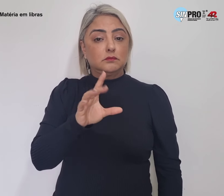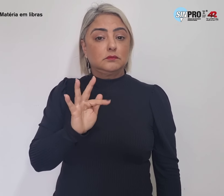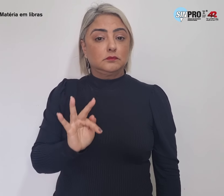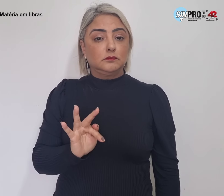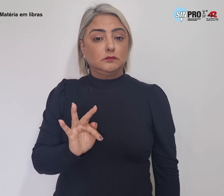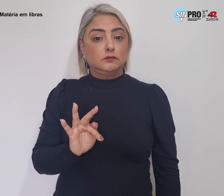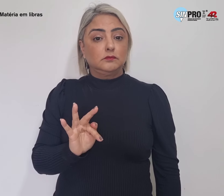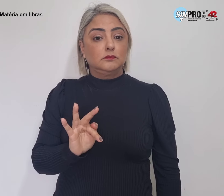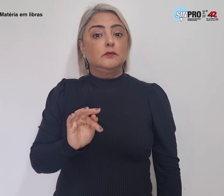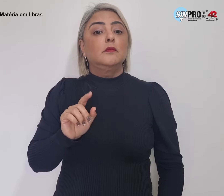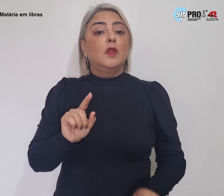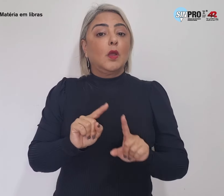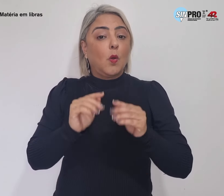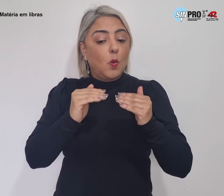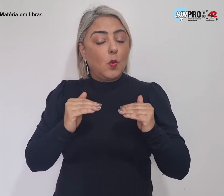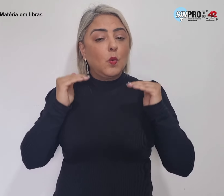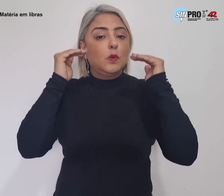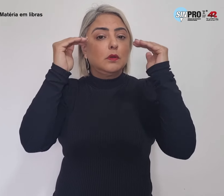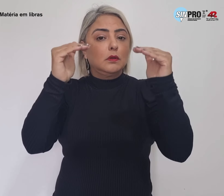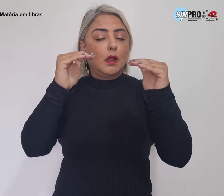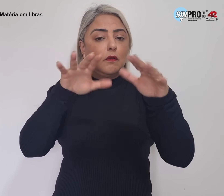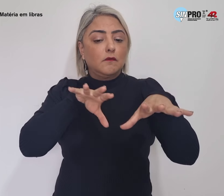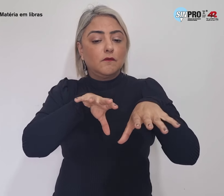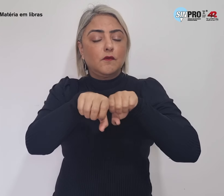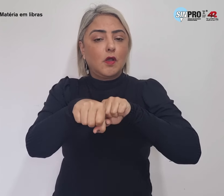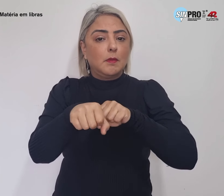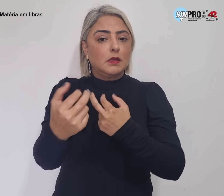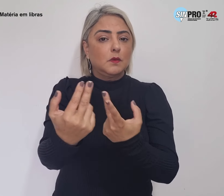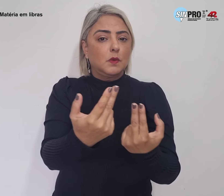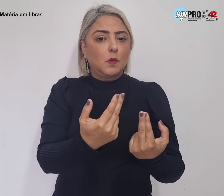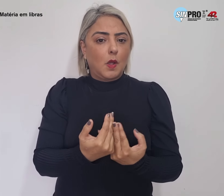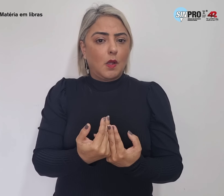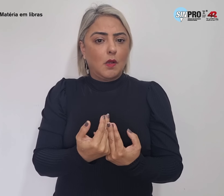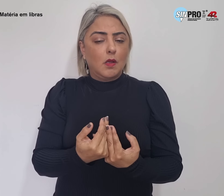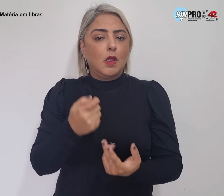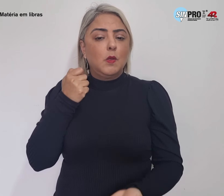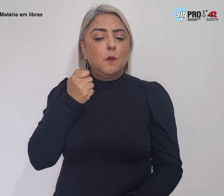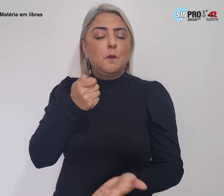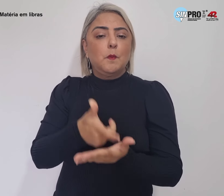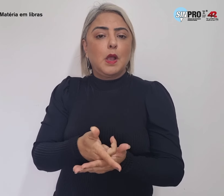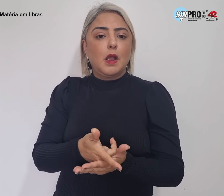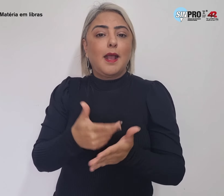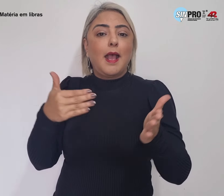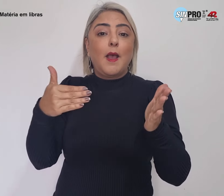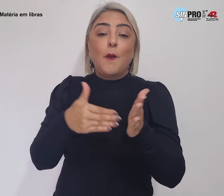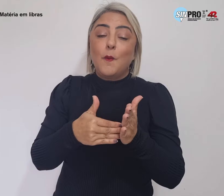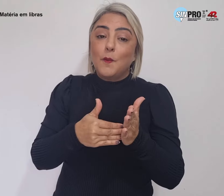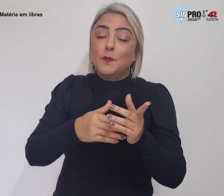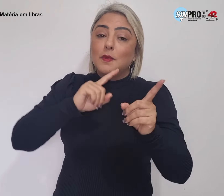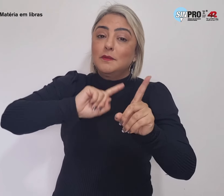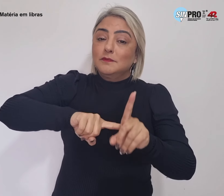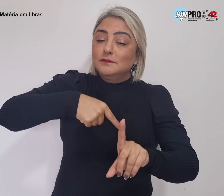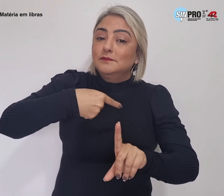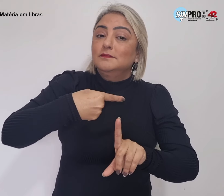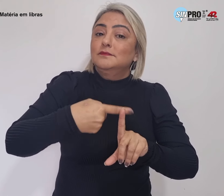escolaridade equivalente, e o pagamento da última parcela do reajuste salarial conquistado em